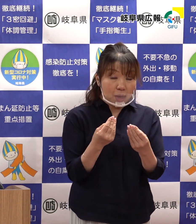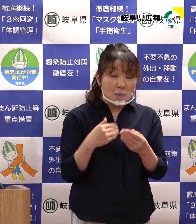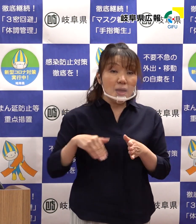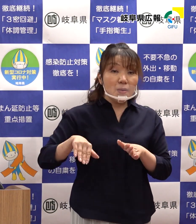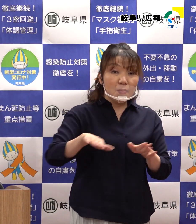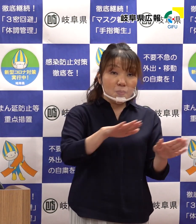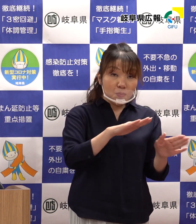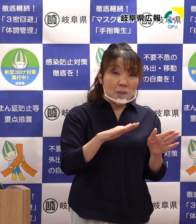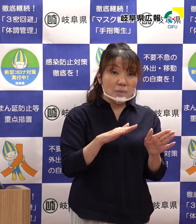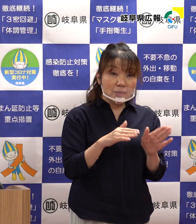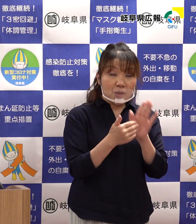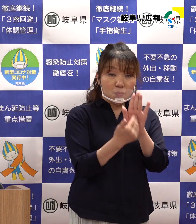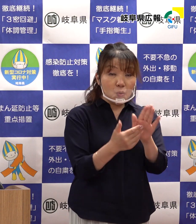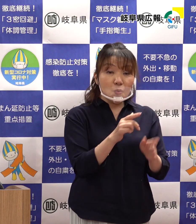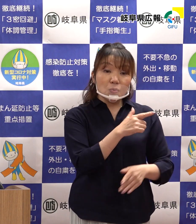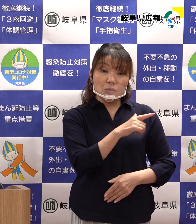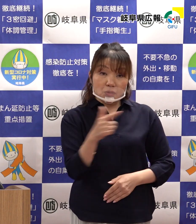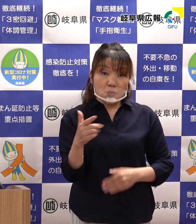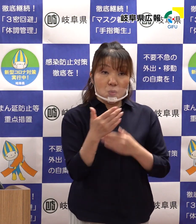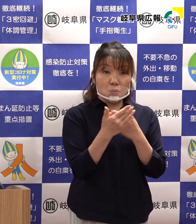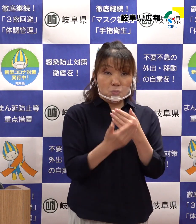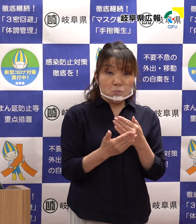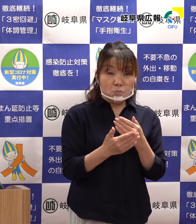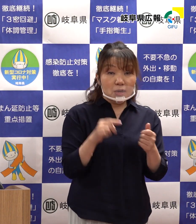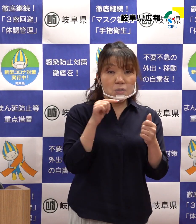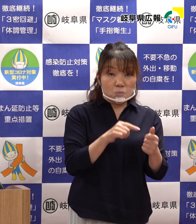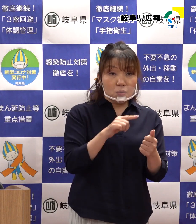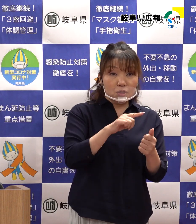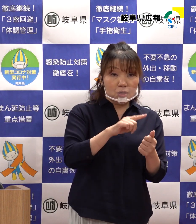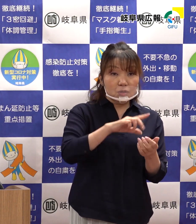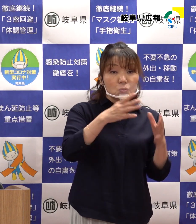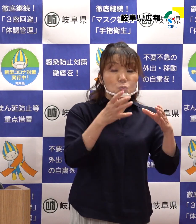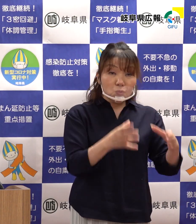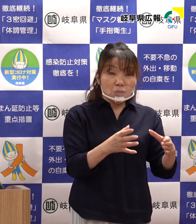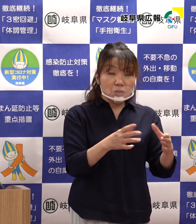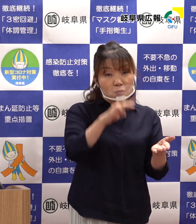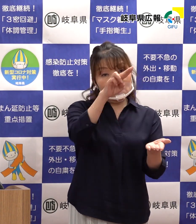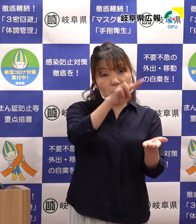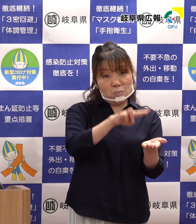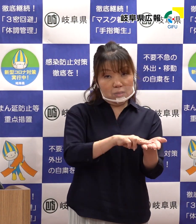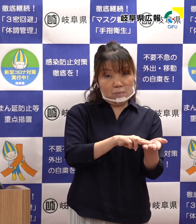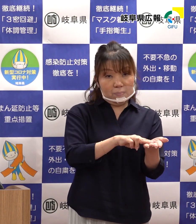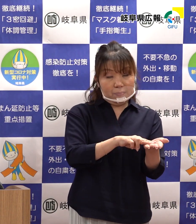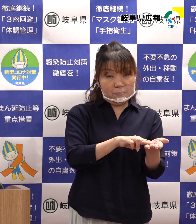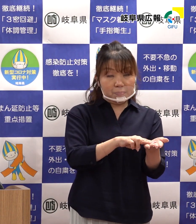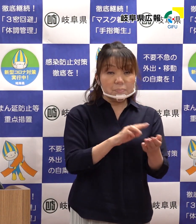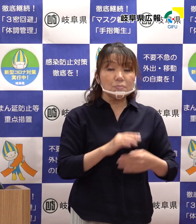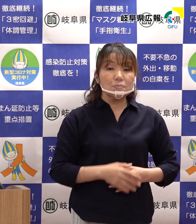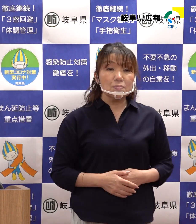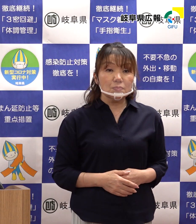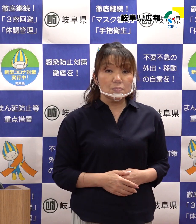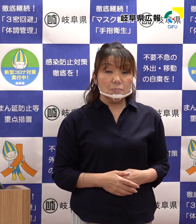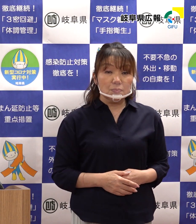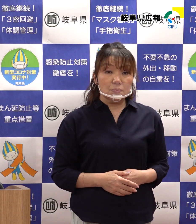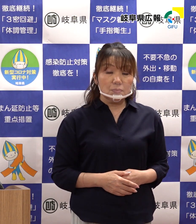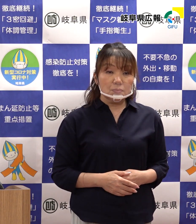防止等重点措置区域の、区域としてまた指定をさせていただいたということでございます。